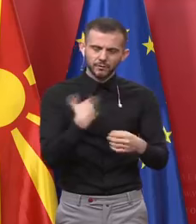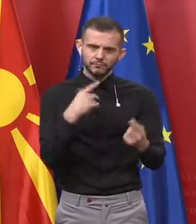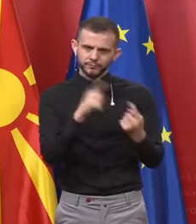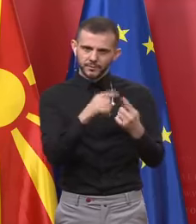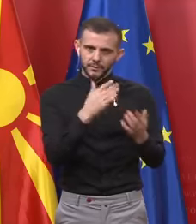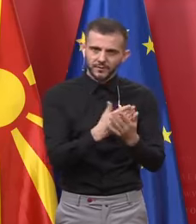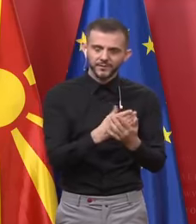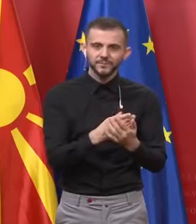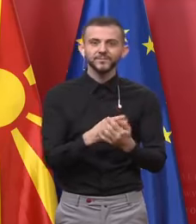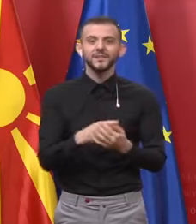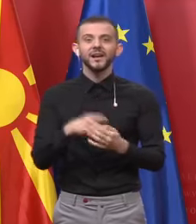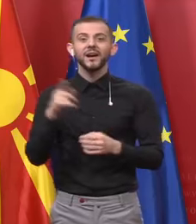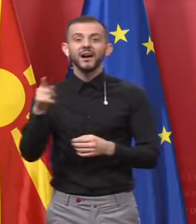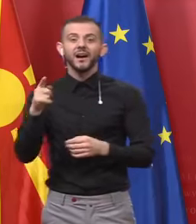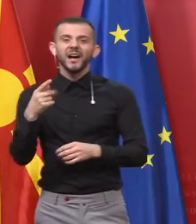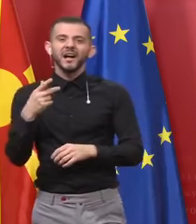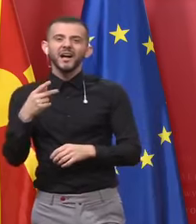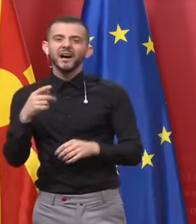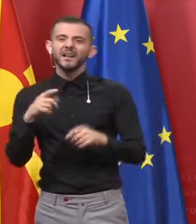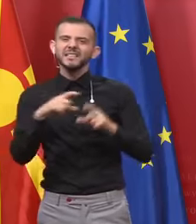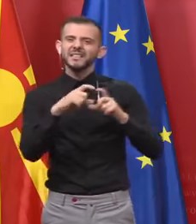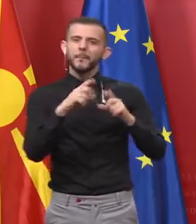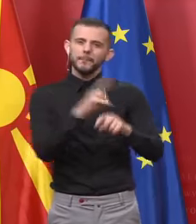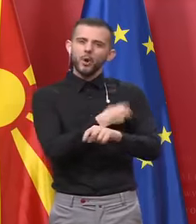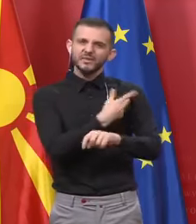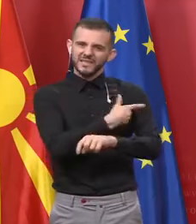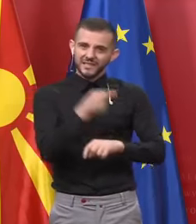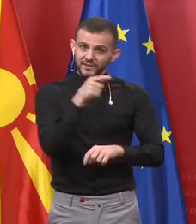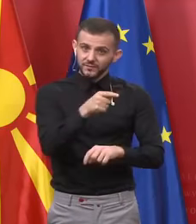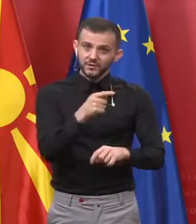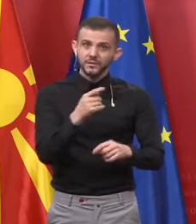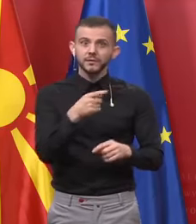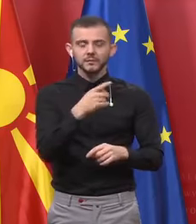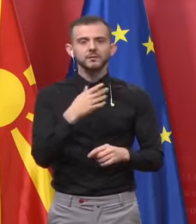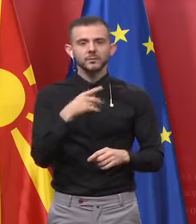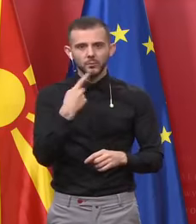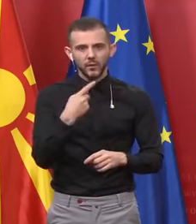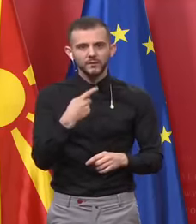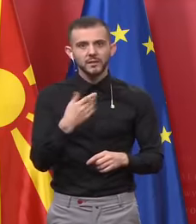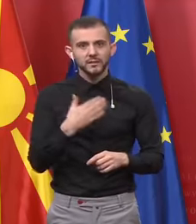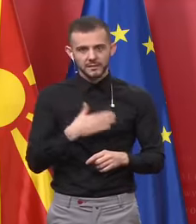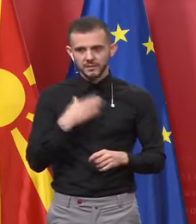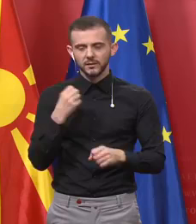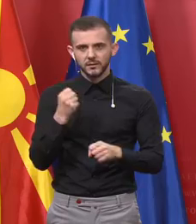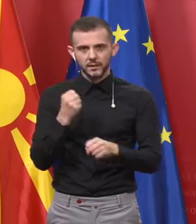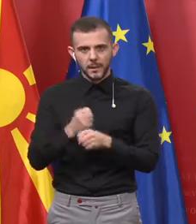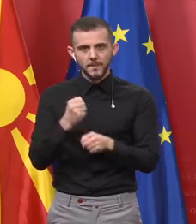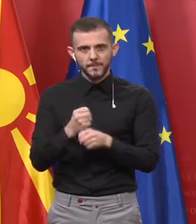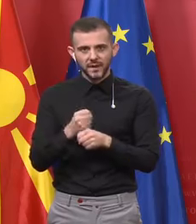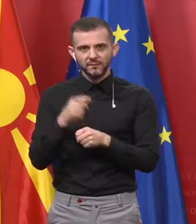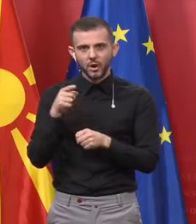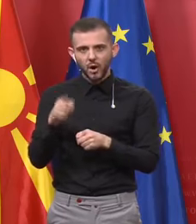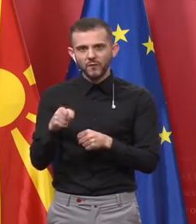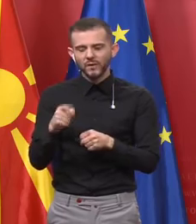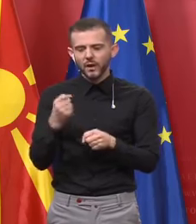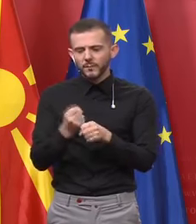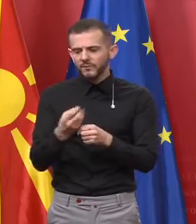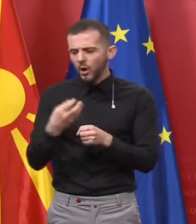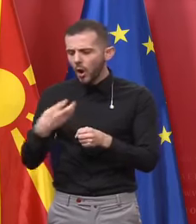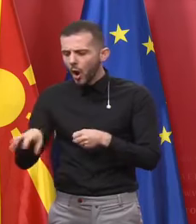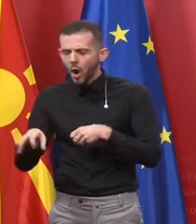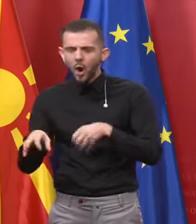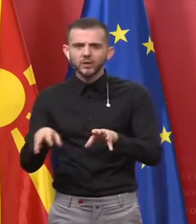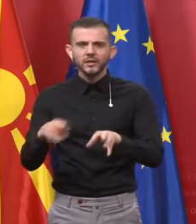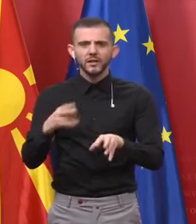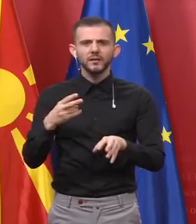Колегите на трансфузија се практично спремни да технички го изработат тоа оделување на